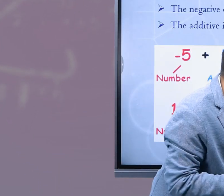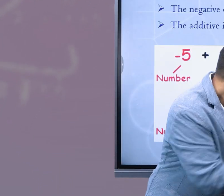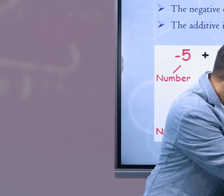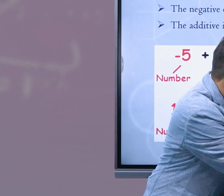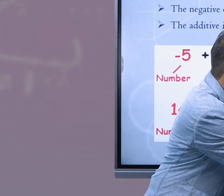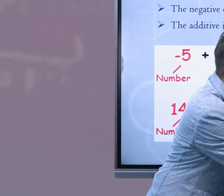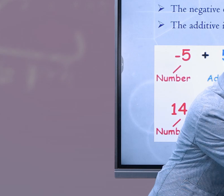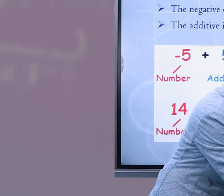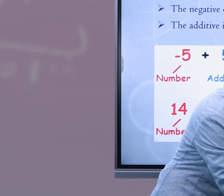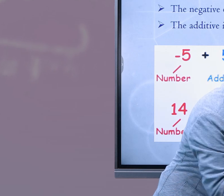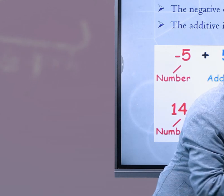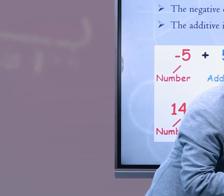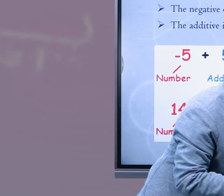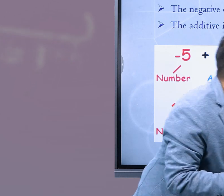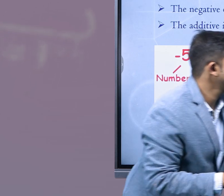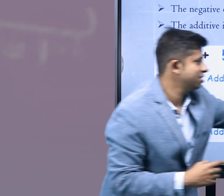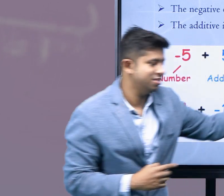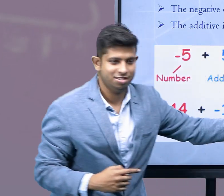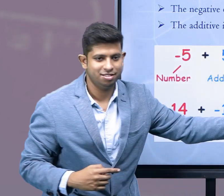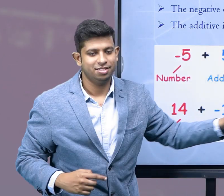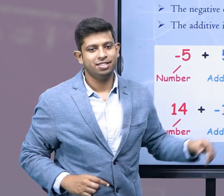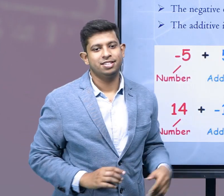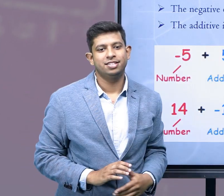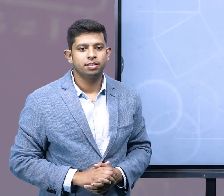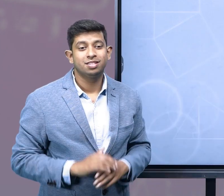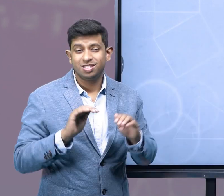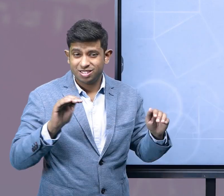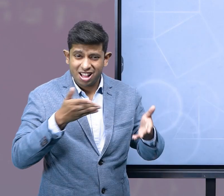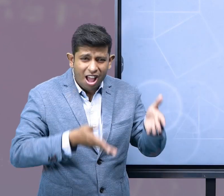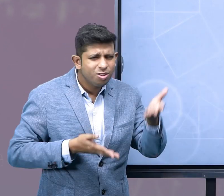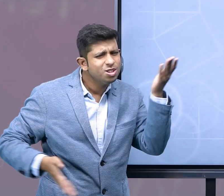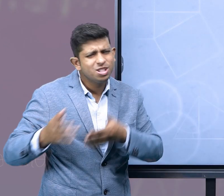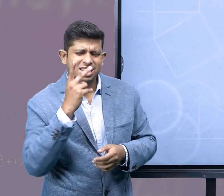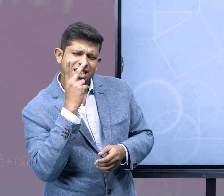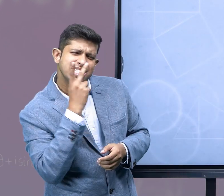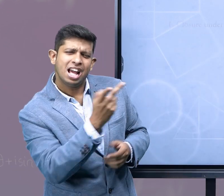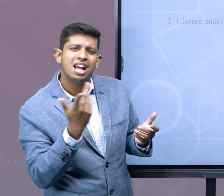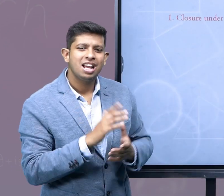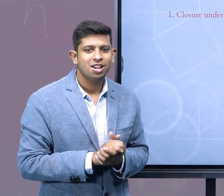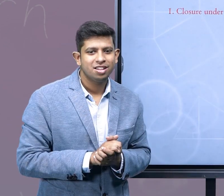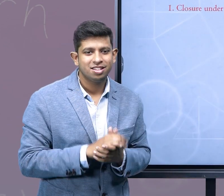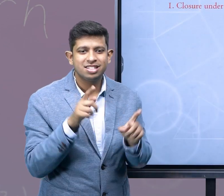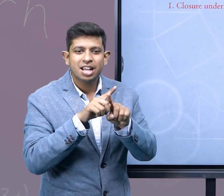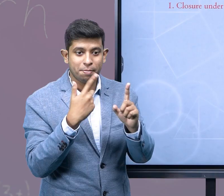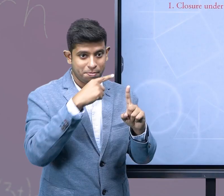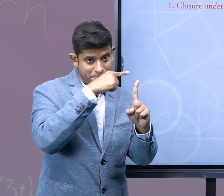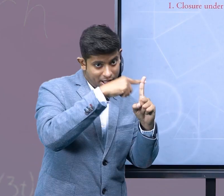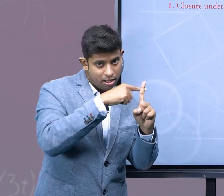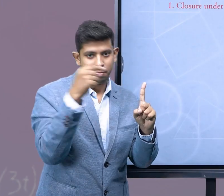वह संख्या उस संख्या का योज्य व्युत्क्रम होता है। बच्चों, अब हम पूर्णांकों के योग